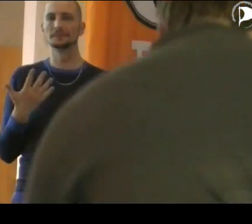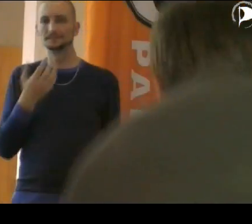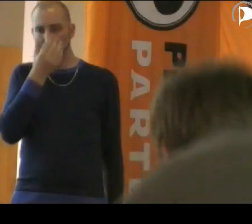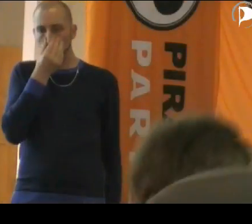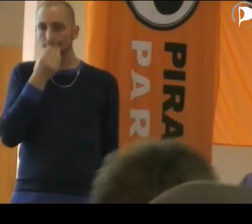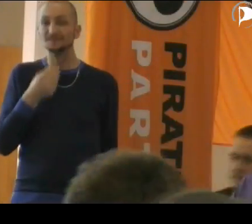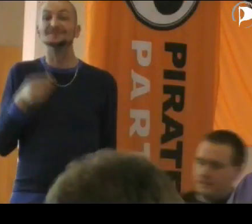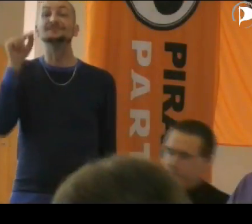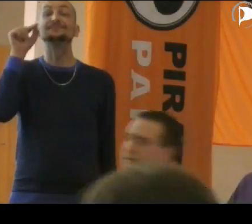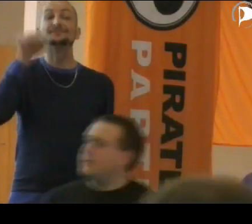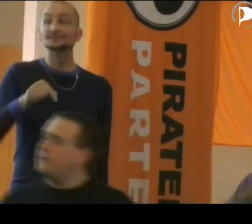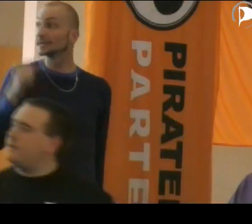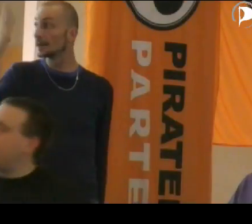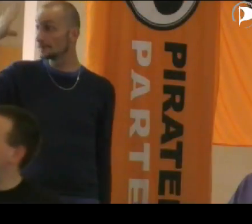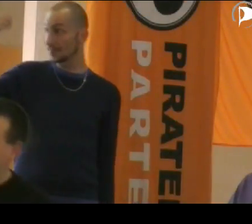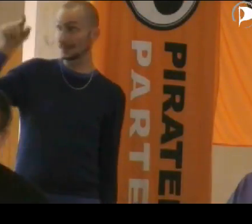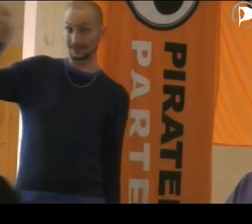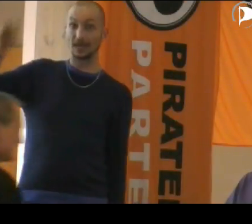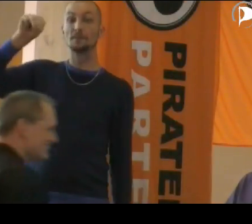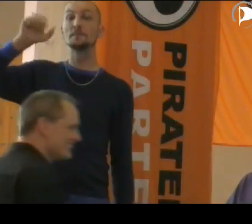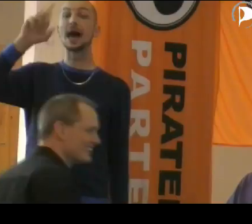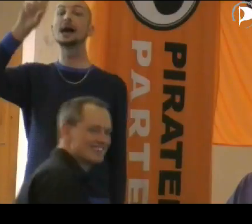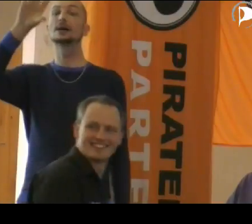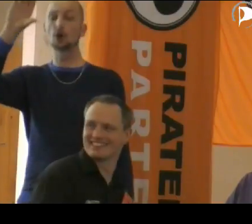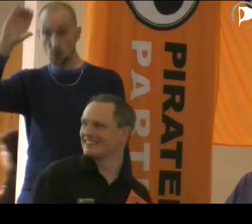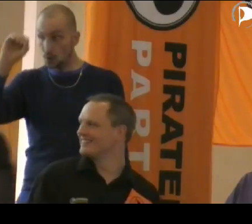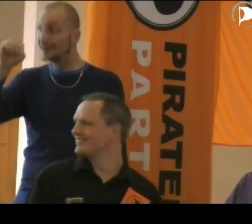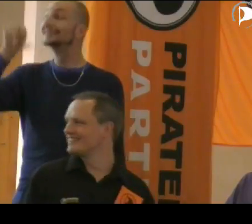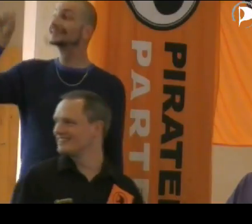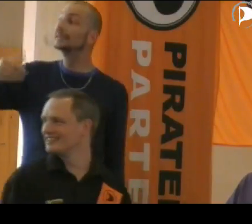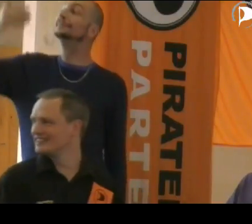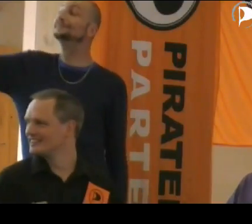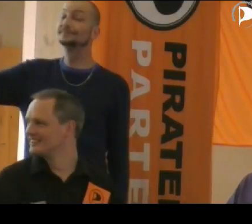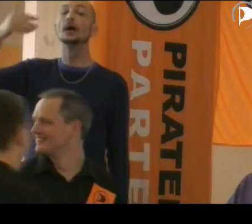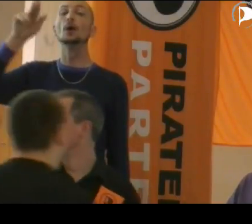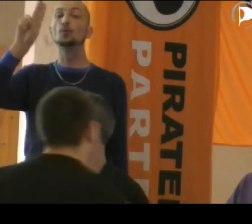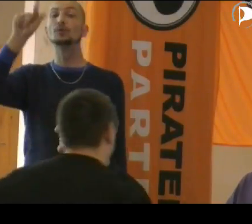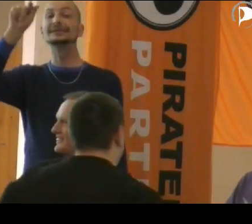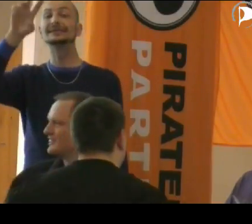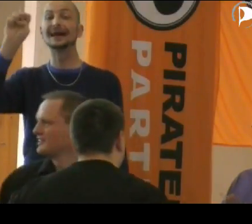china waren hier ein smartphone und dieses mal heißt unser haus